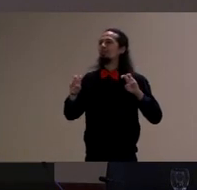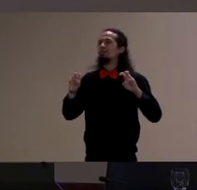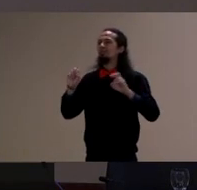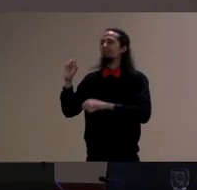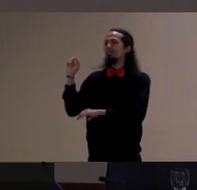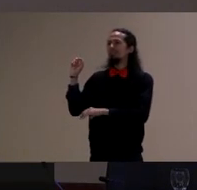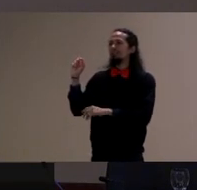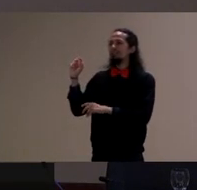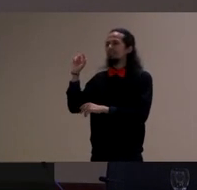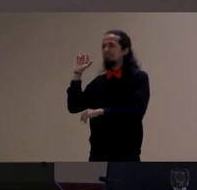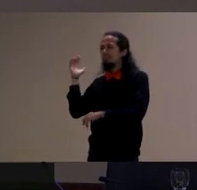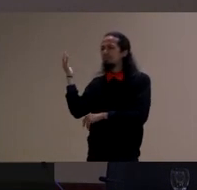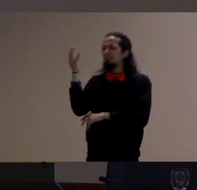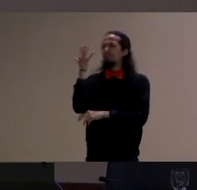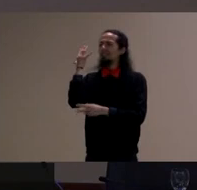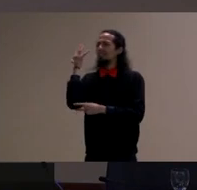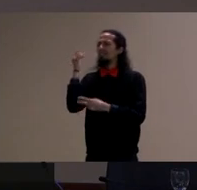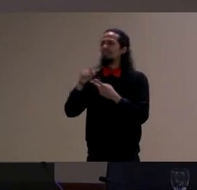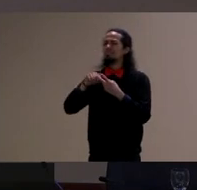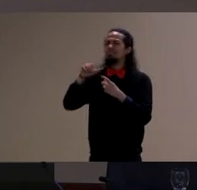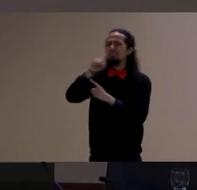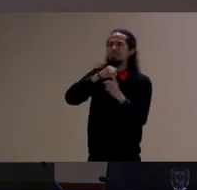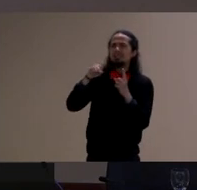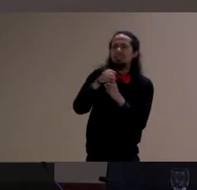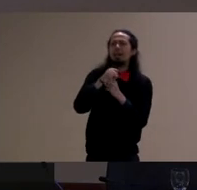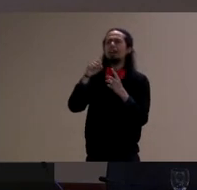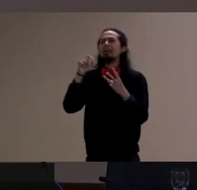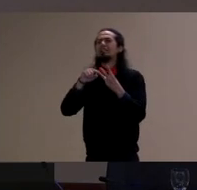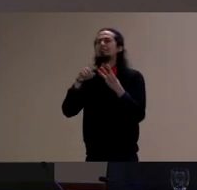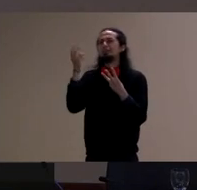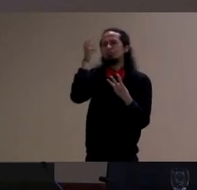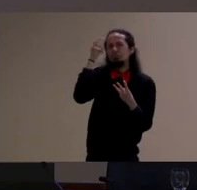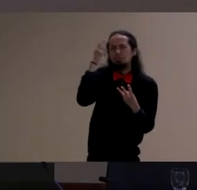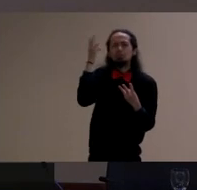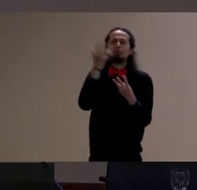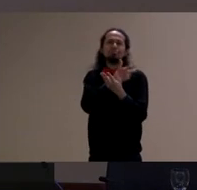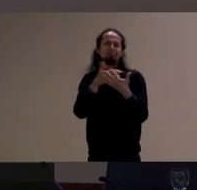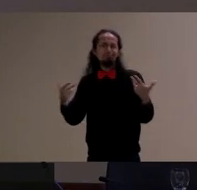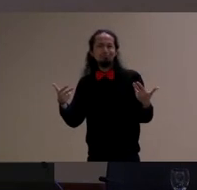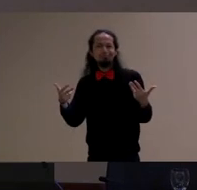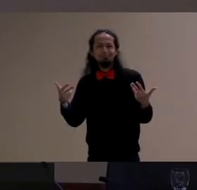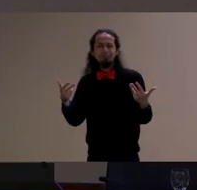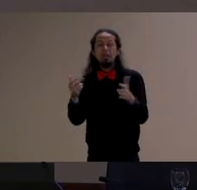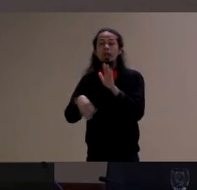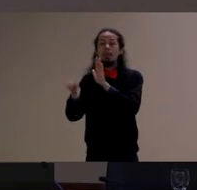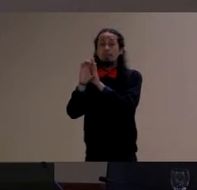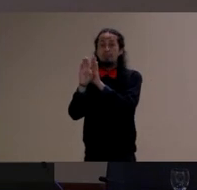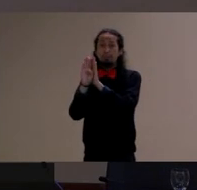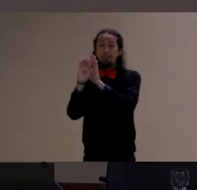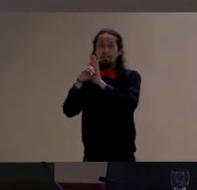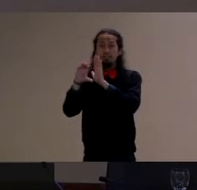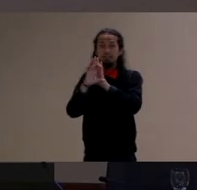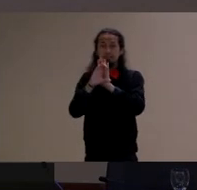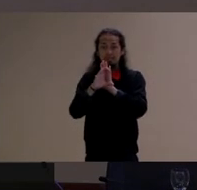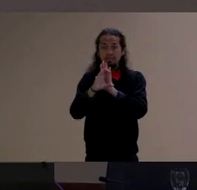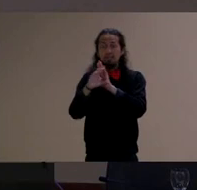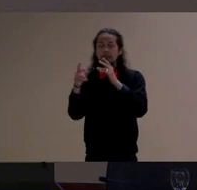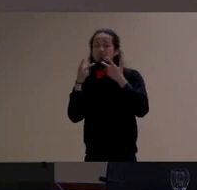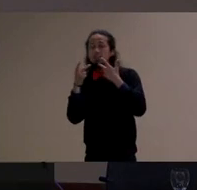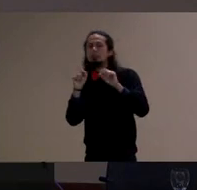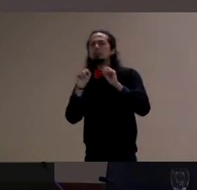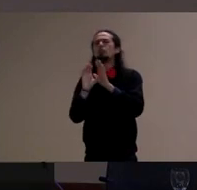sociedade produzindo cultura A bncc então estabelece com base nesse conceito de criança